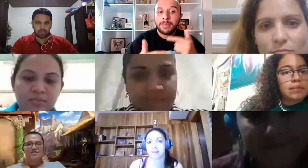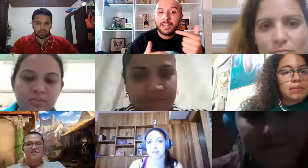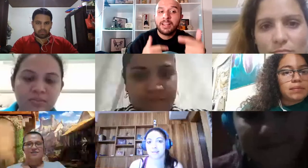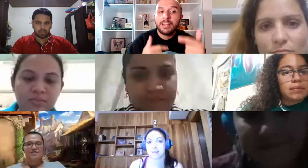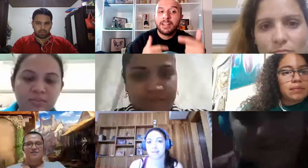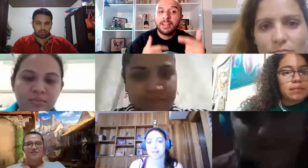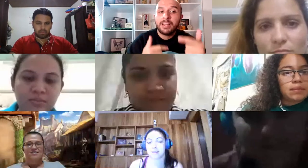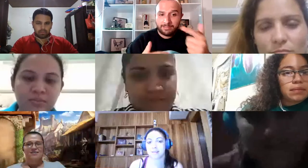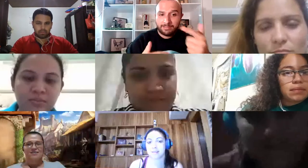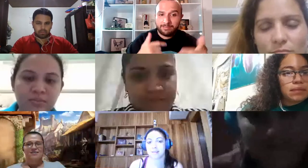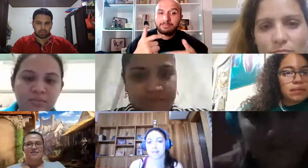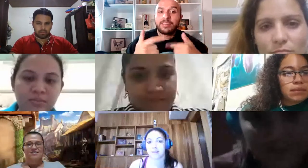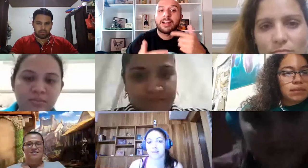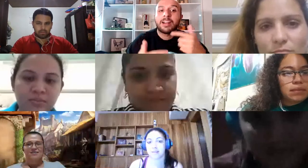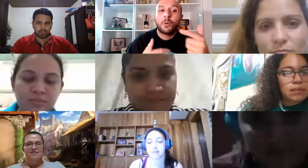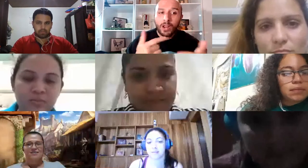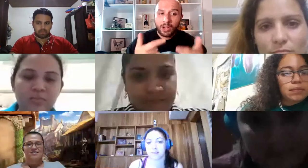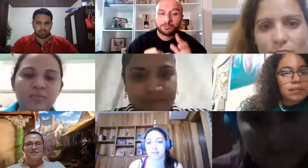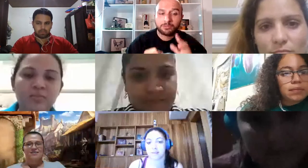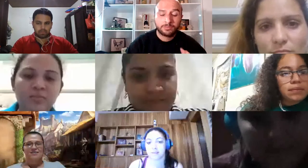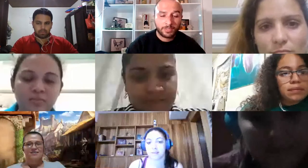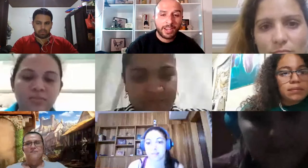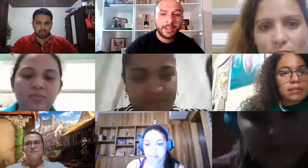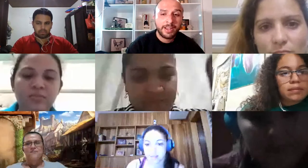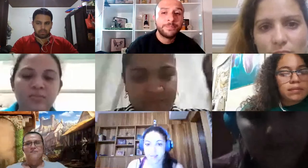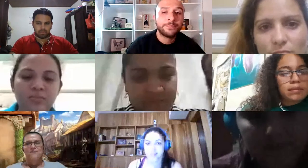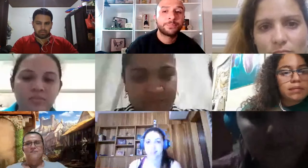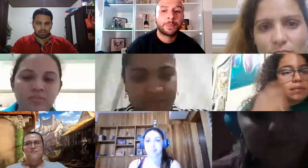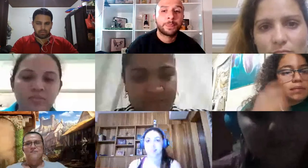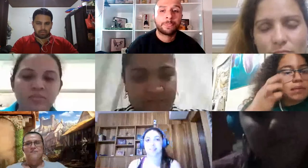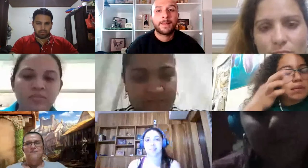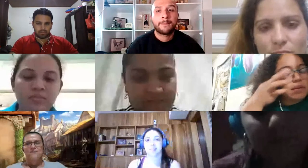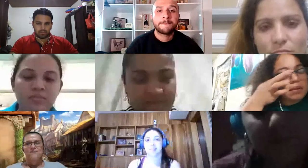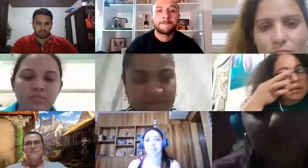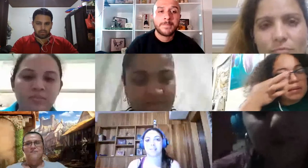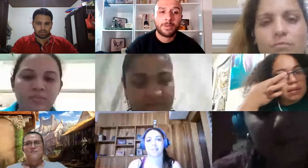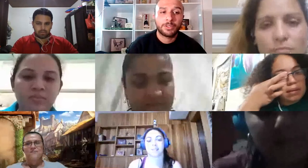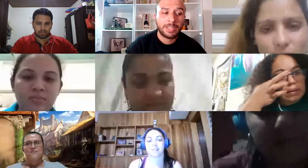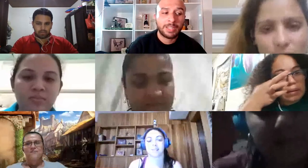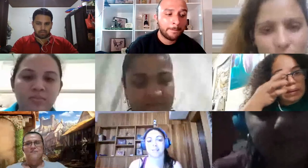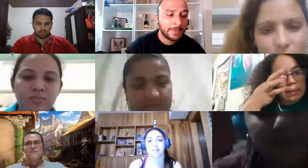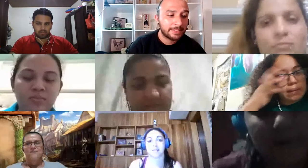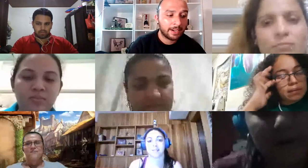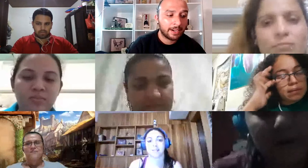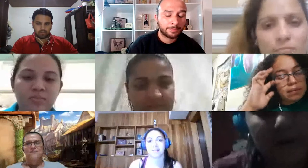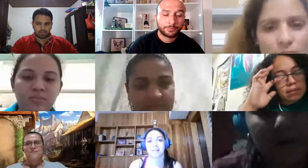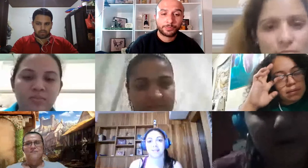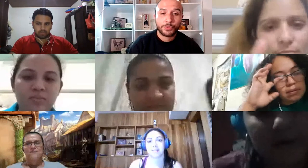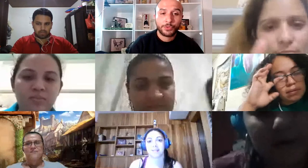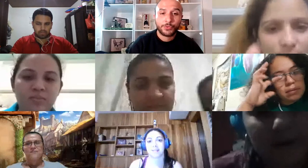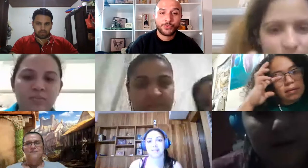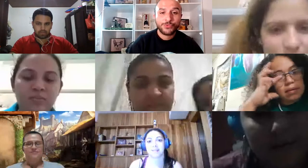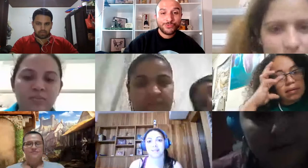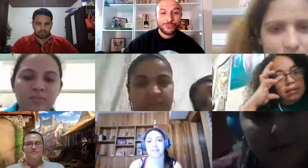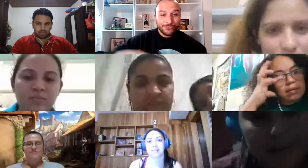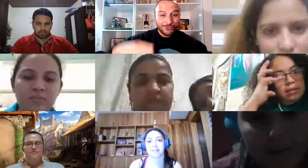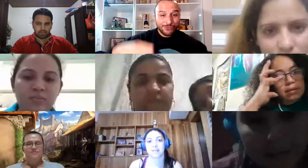seguirme el juego, ¿ok? Vamos a empezar.